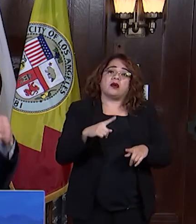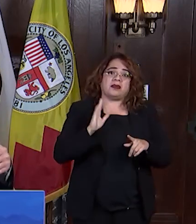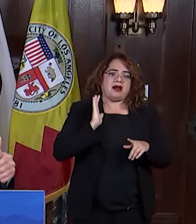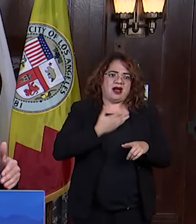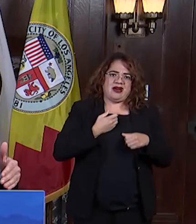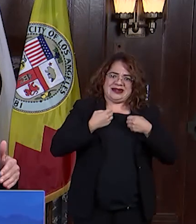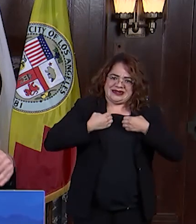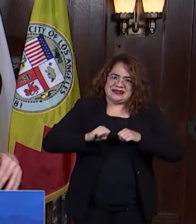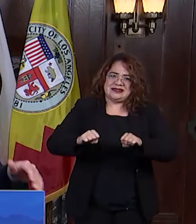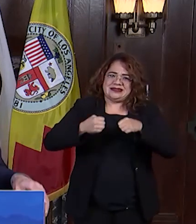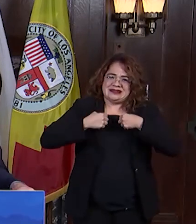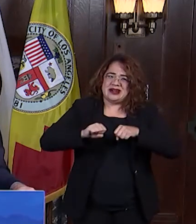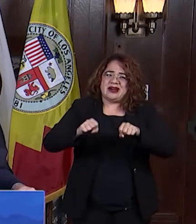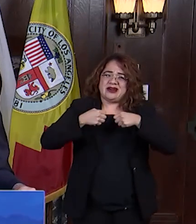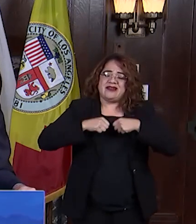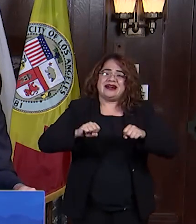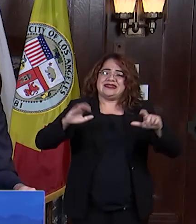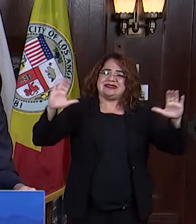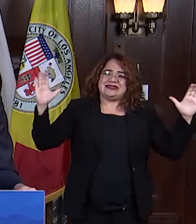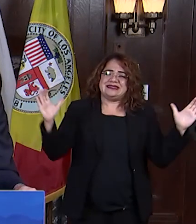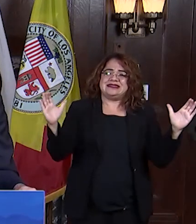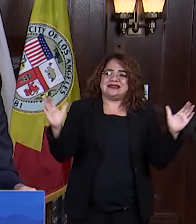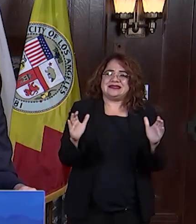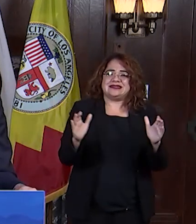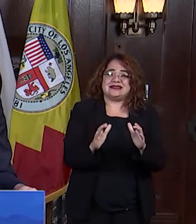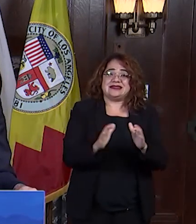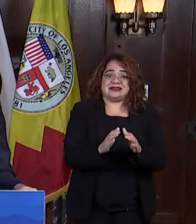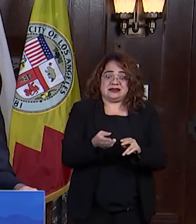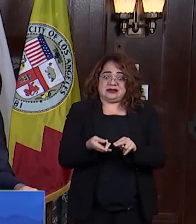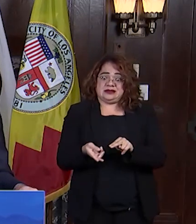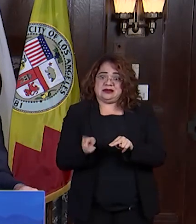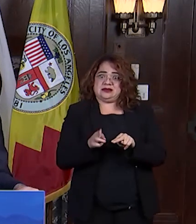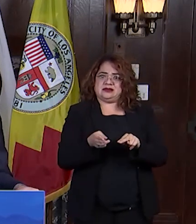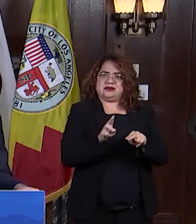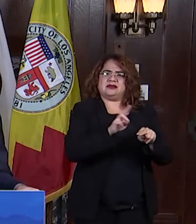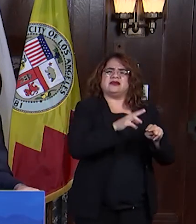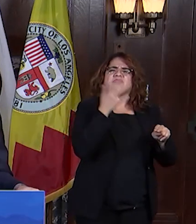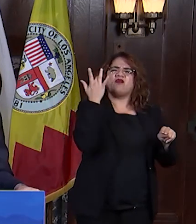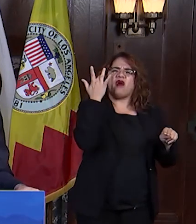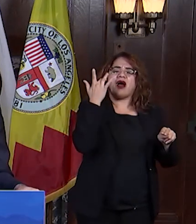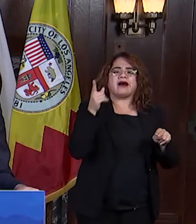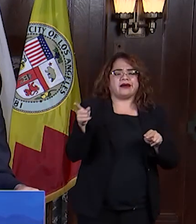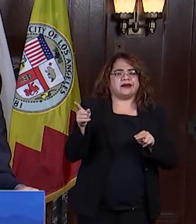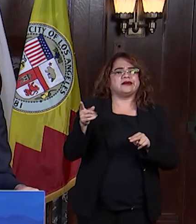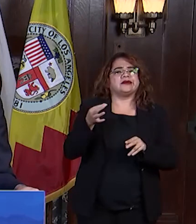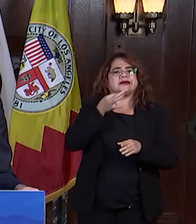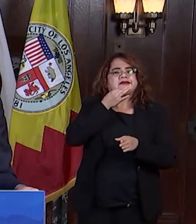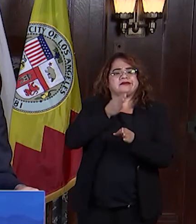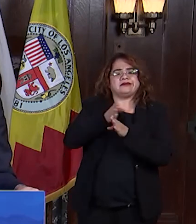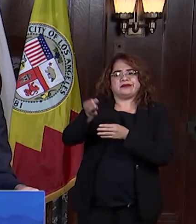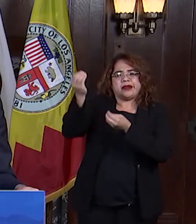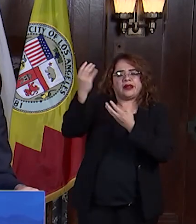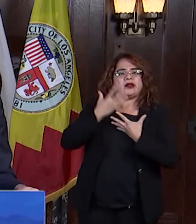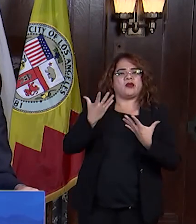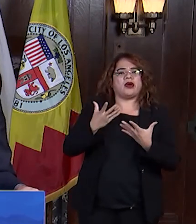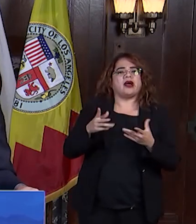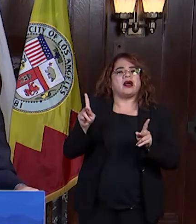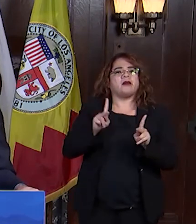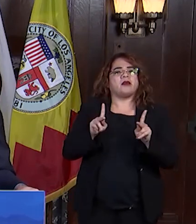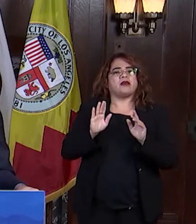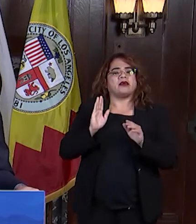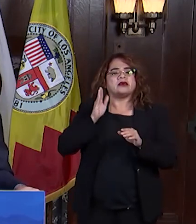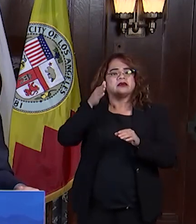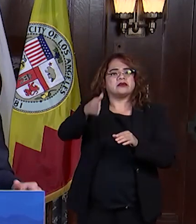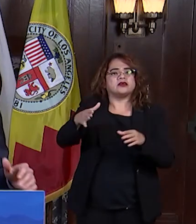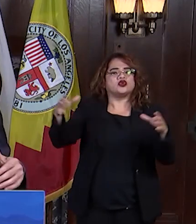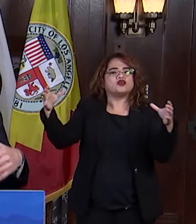expertos dicen que este aumento de casos se debe en gran parte a las reuniones, donde personas